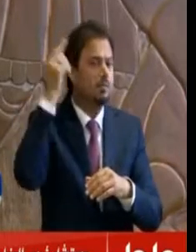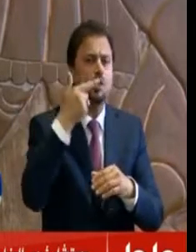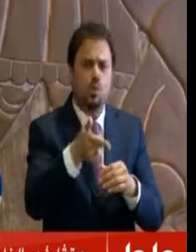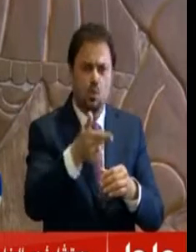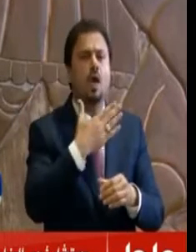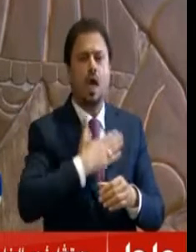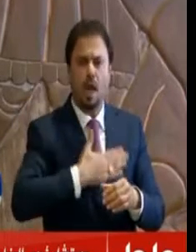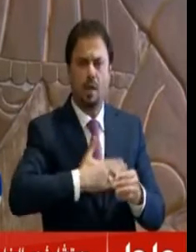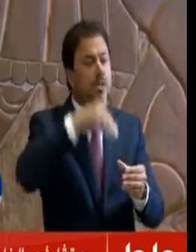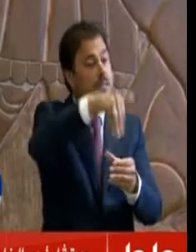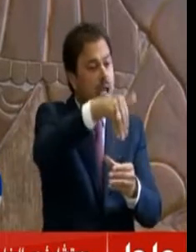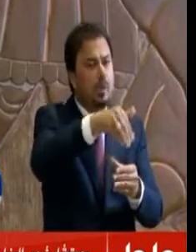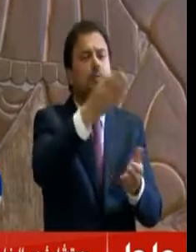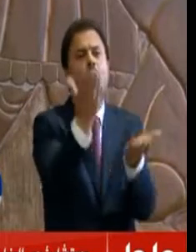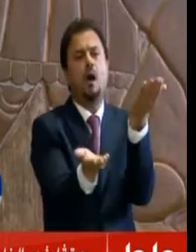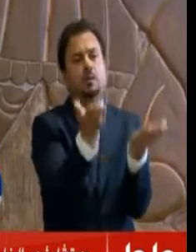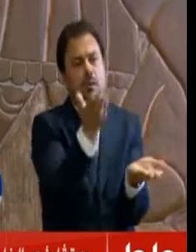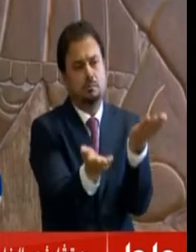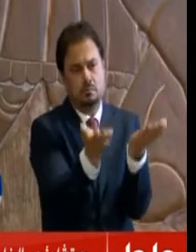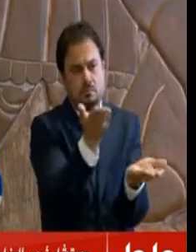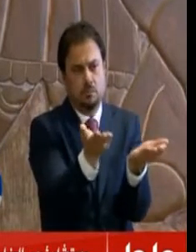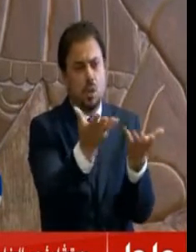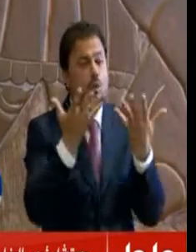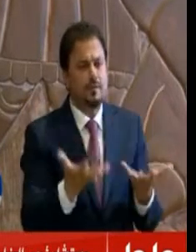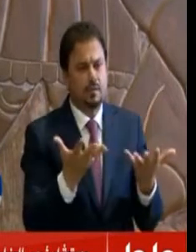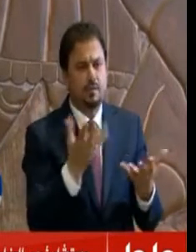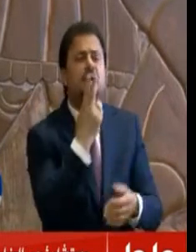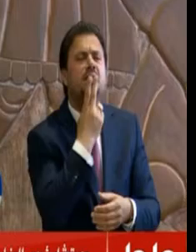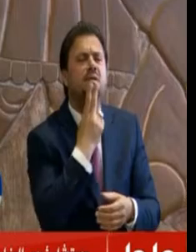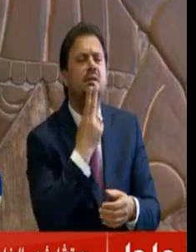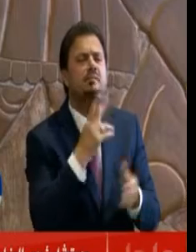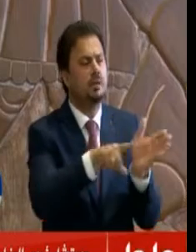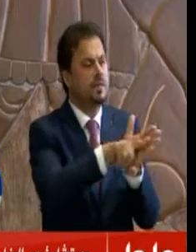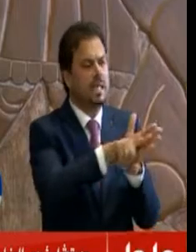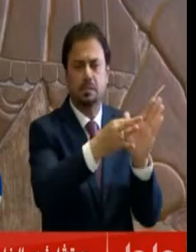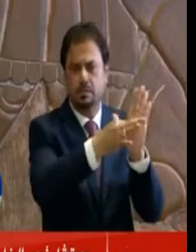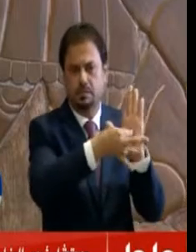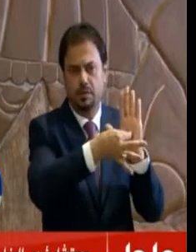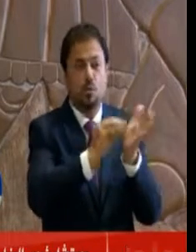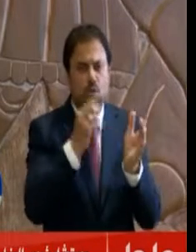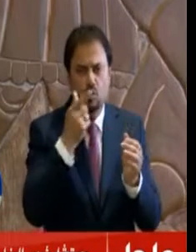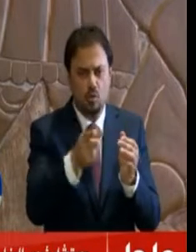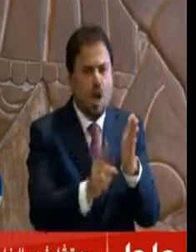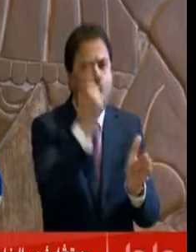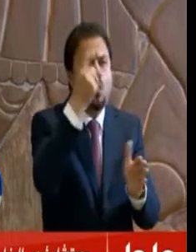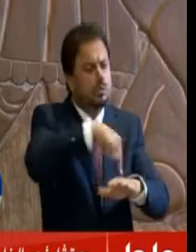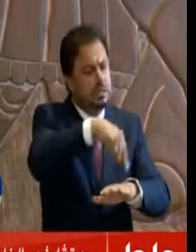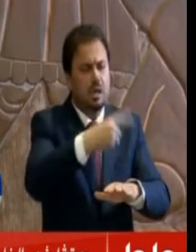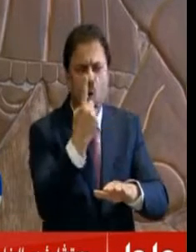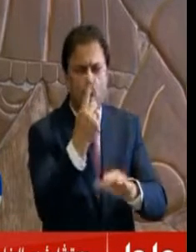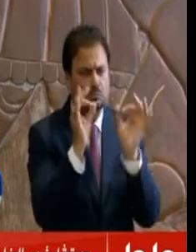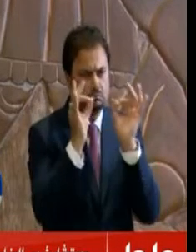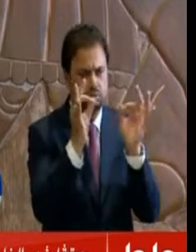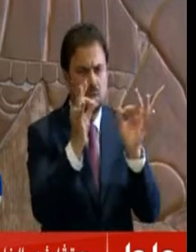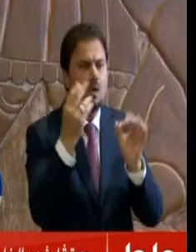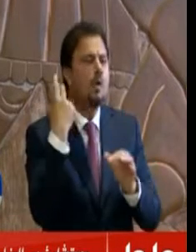الانتخابات عادلة وشفافة وآمنة، وعمل من الساعات الأولى كونه